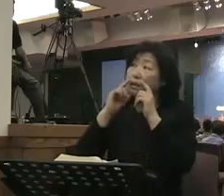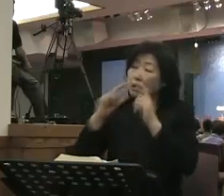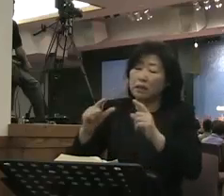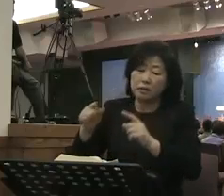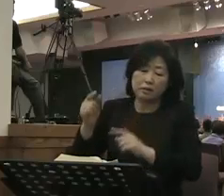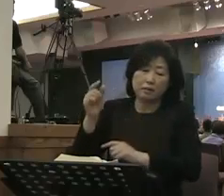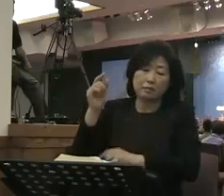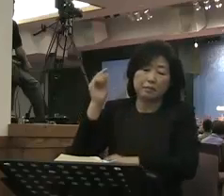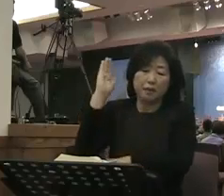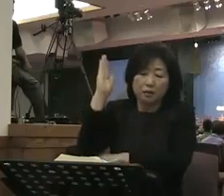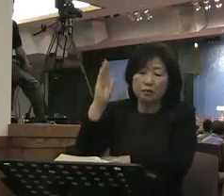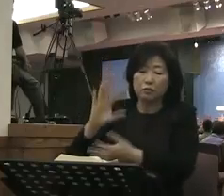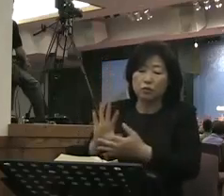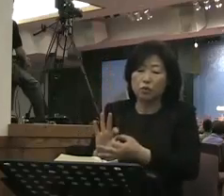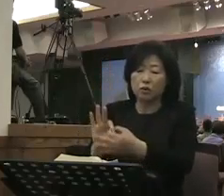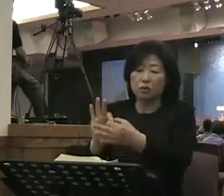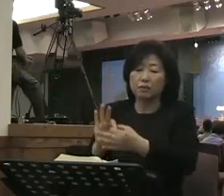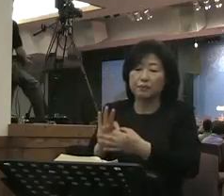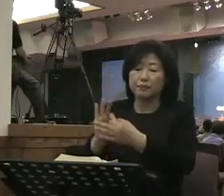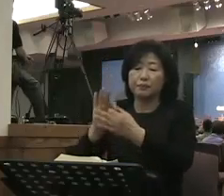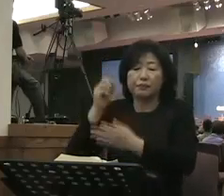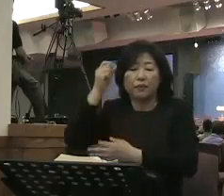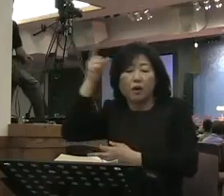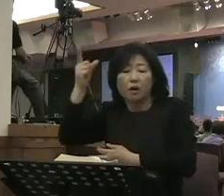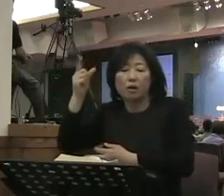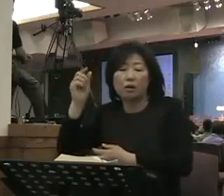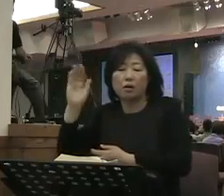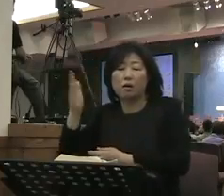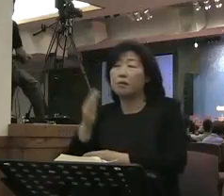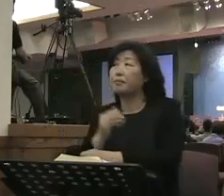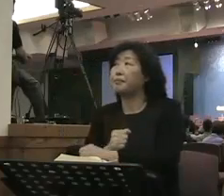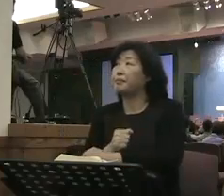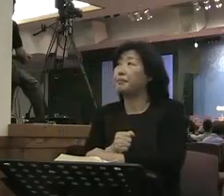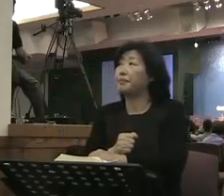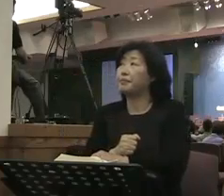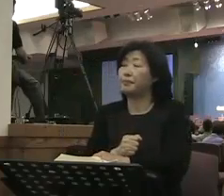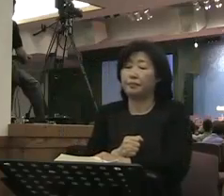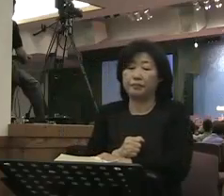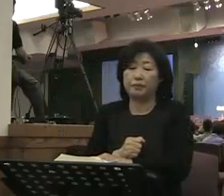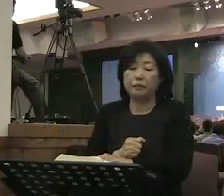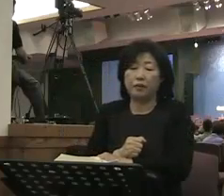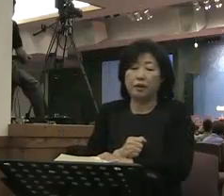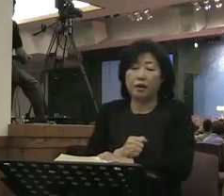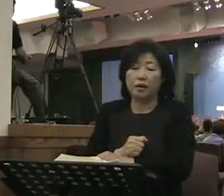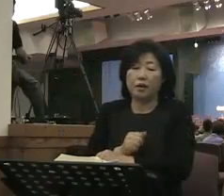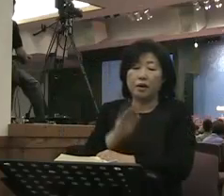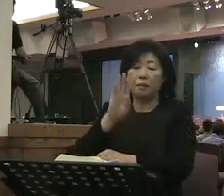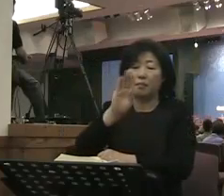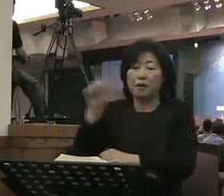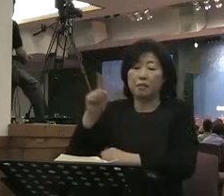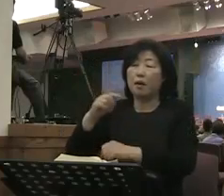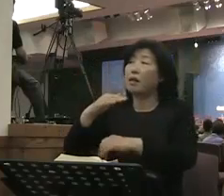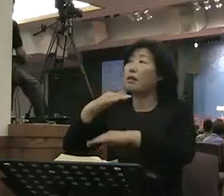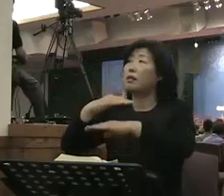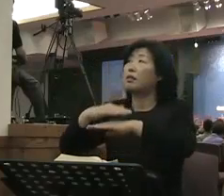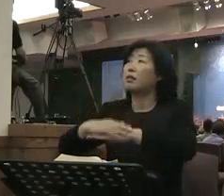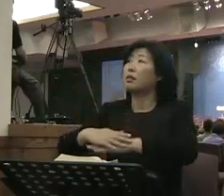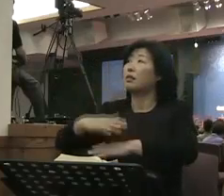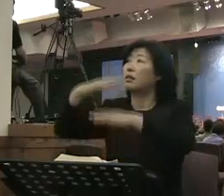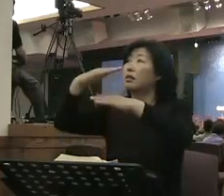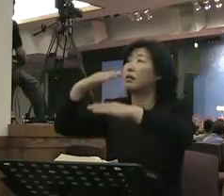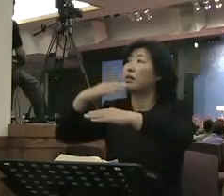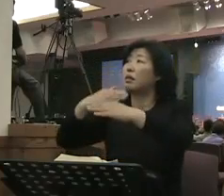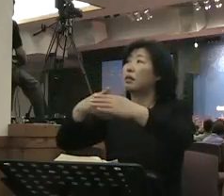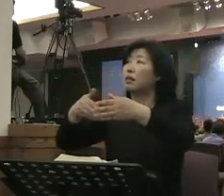우리가 깨달아야 합니다. 하나님께서 이 바벨탑의 사건 가운데서 이 흘러가는 모든